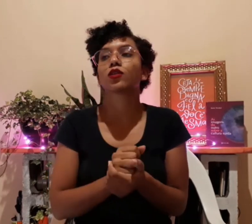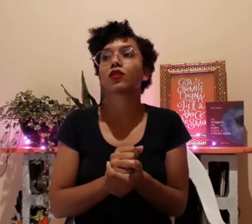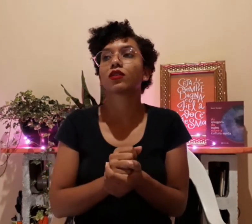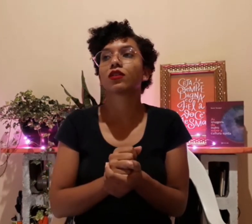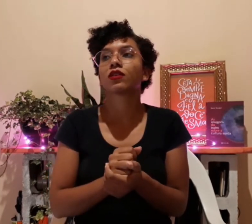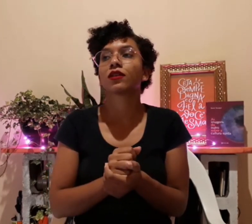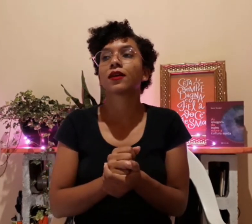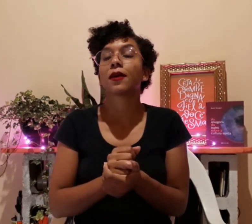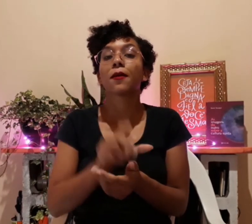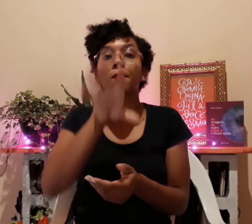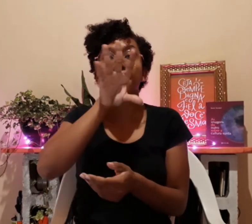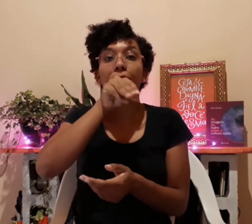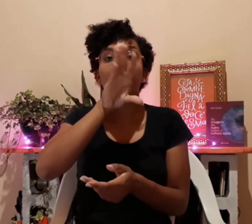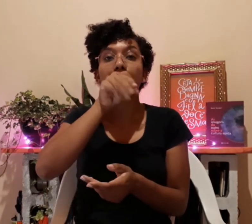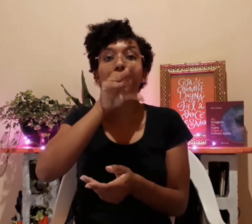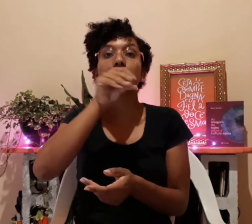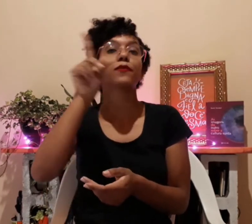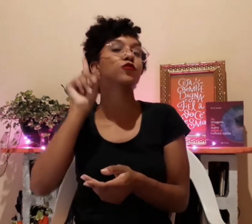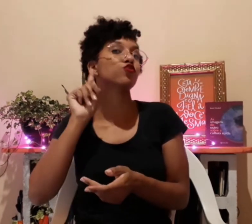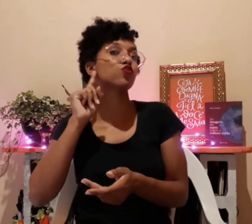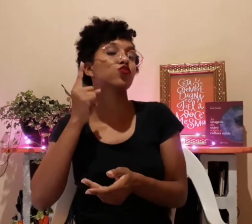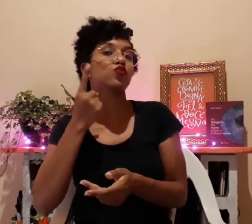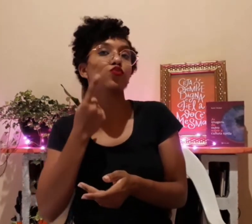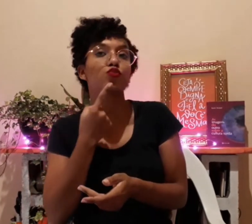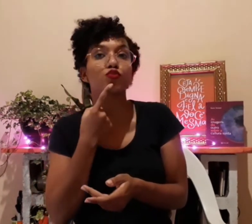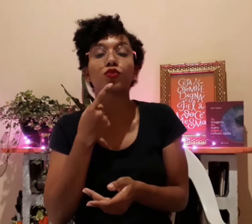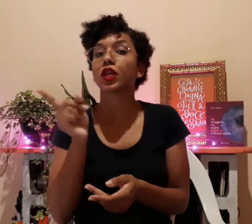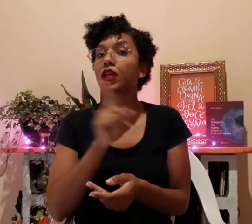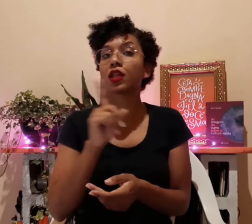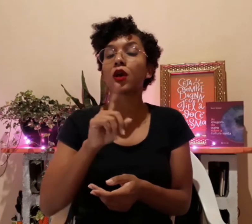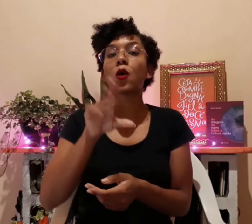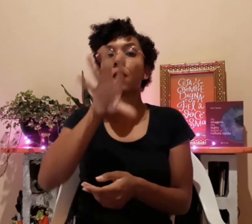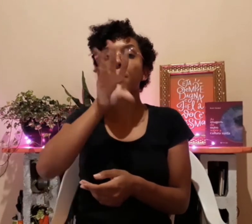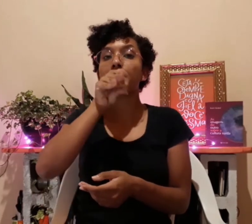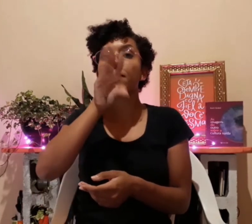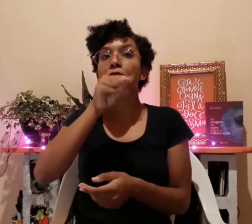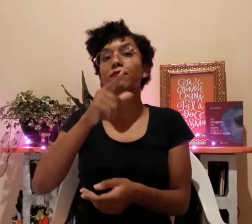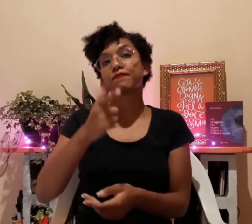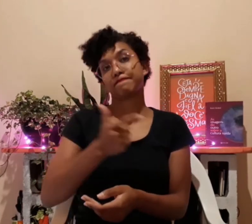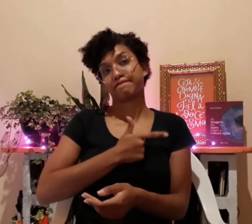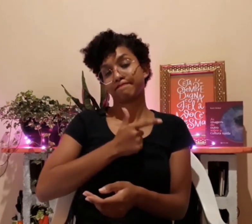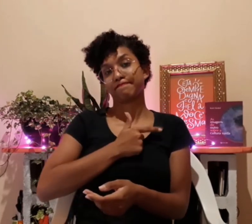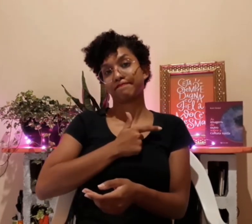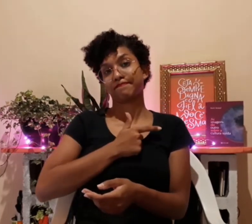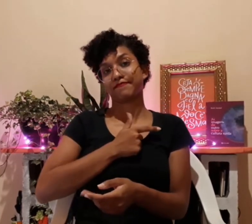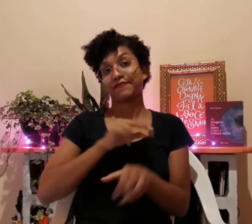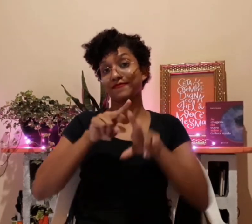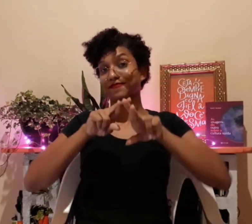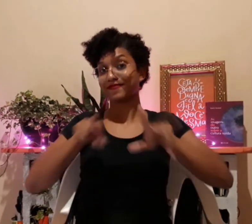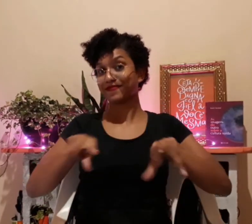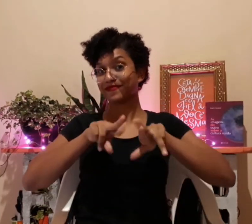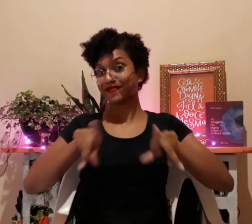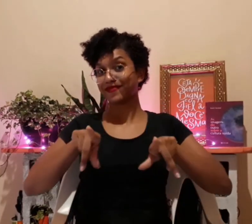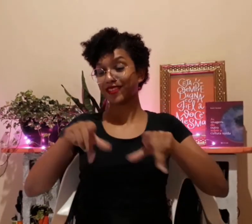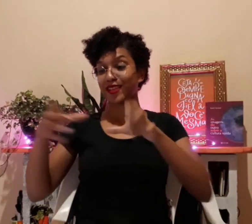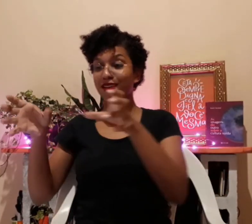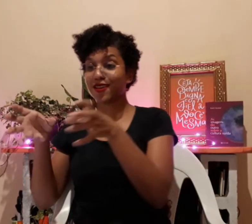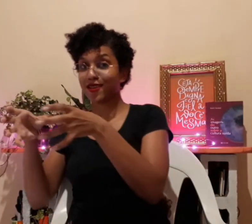Por exemplo, Patinho Surdo e Patinho Feio. São duas histórias diferentes,